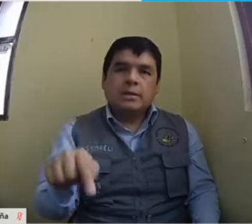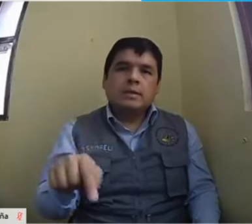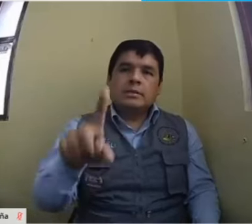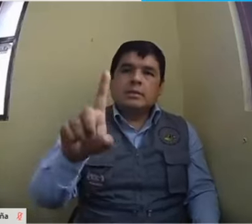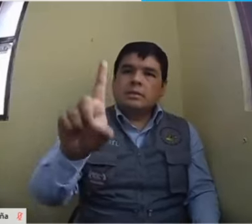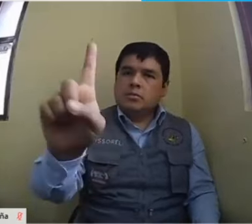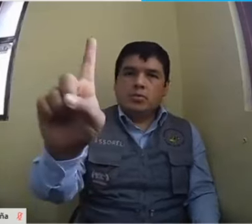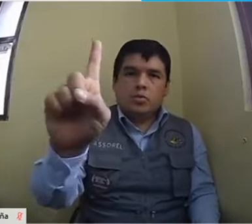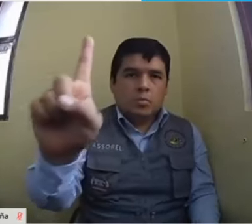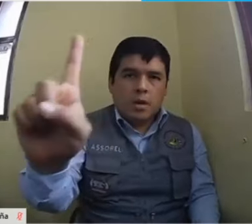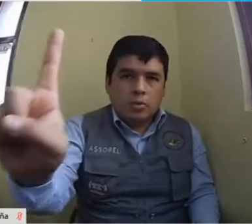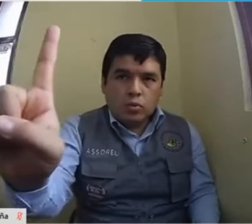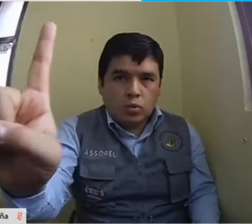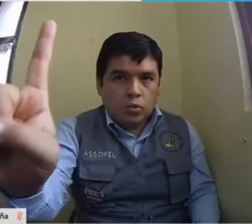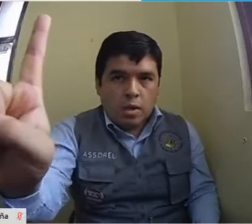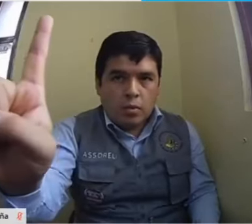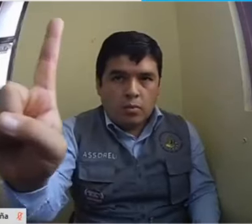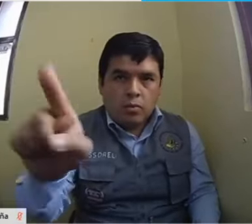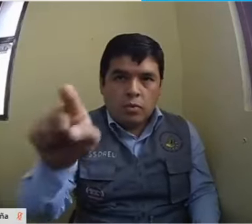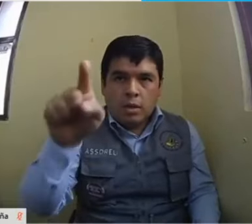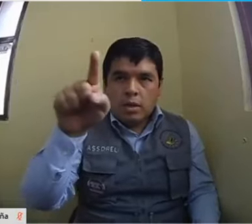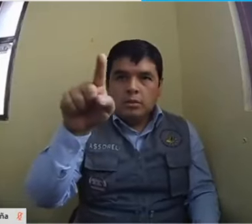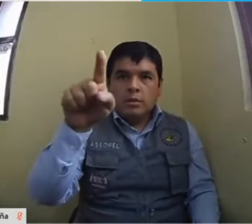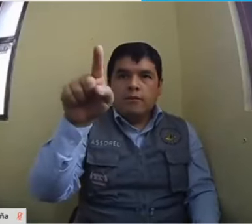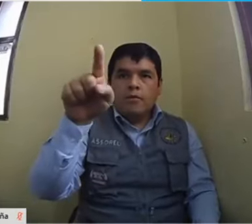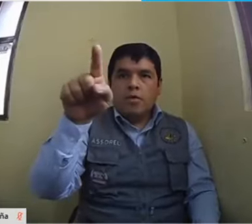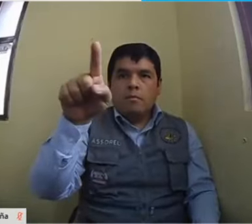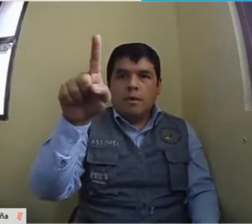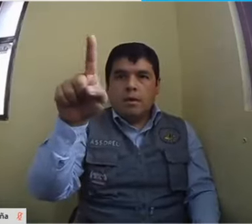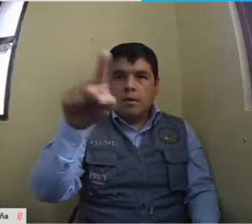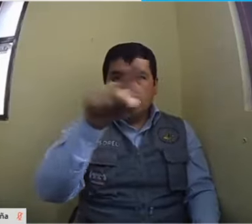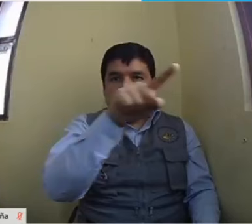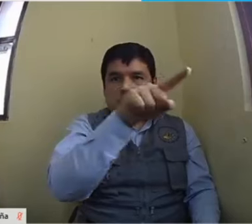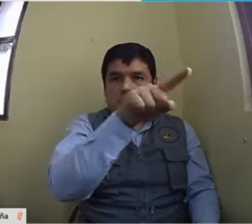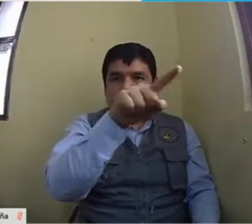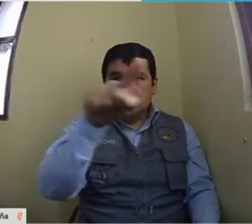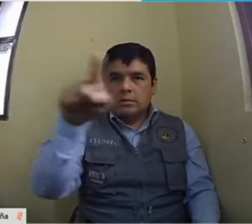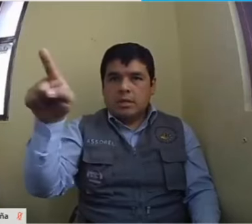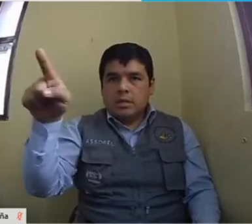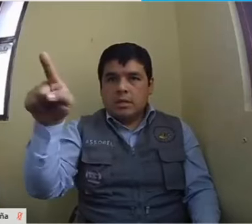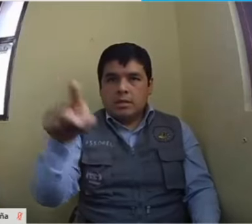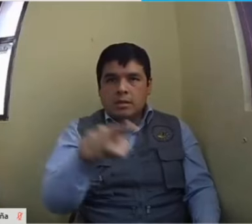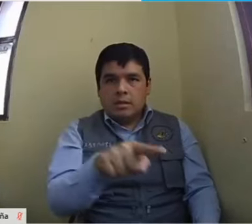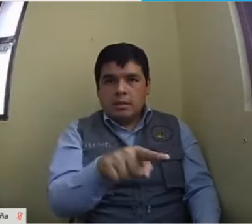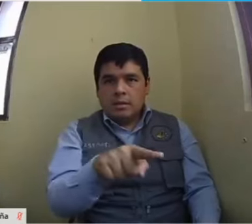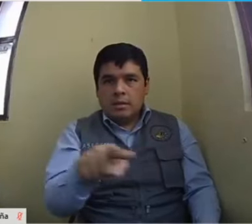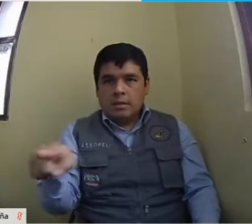La Z es con el índice, se dibuja la Z.